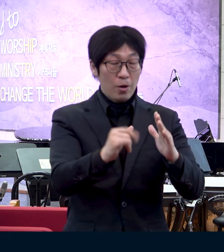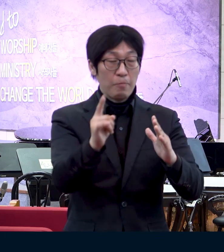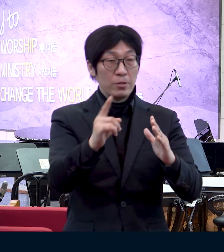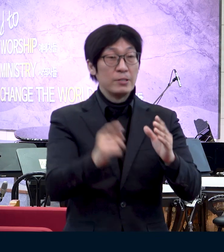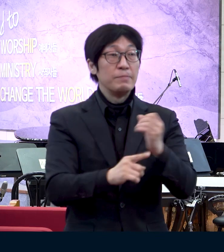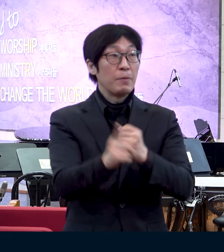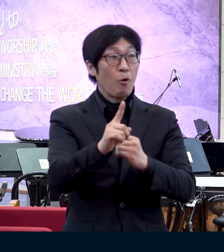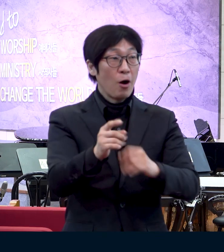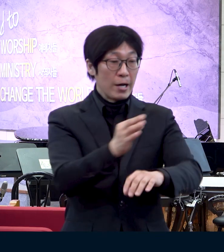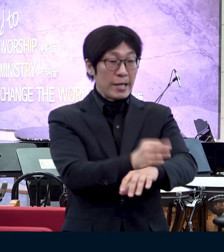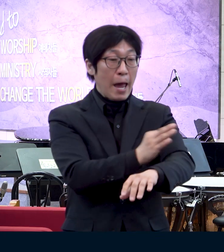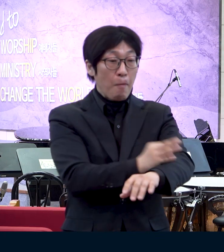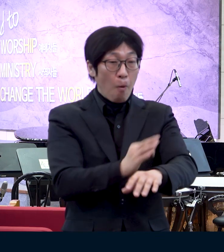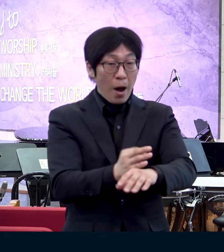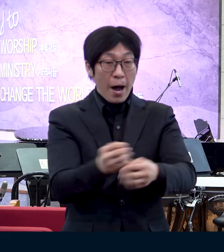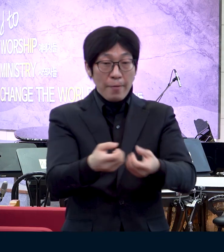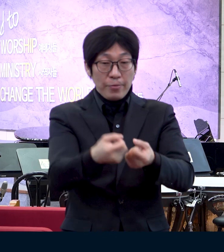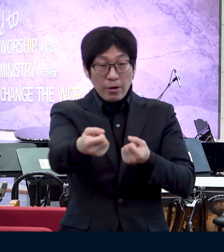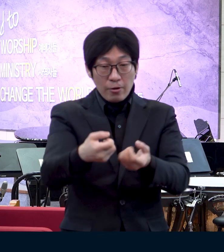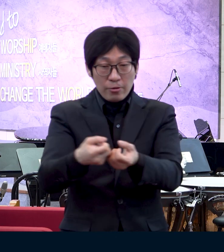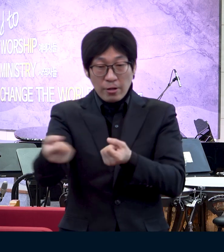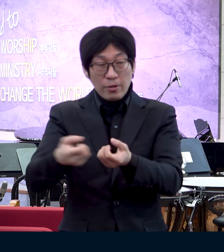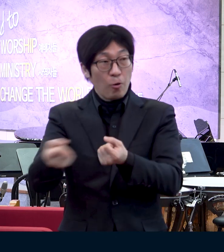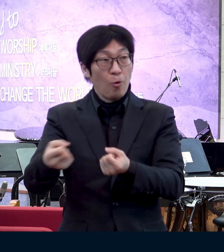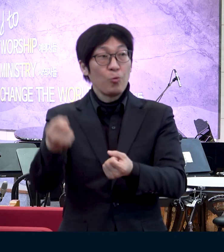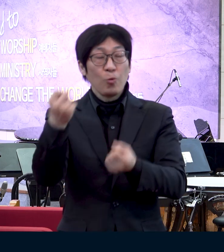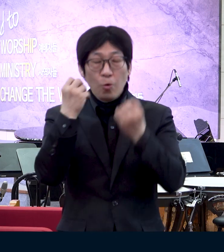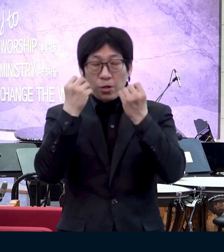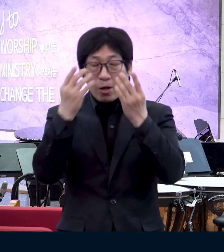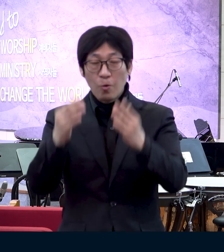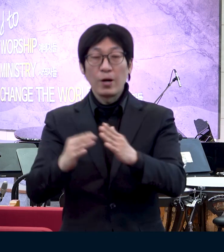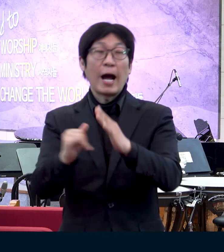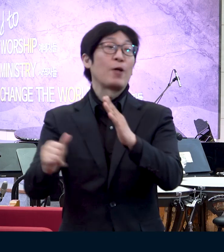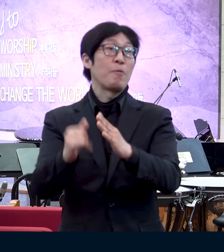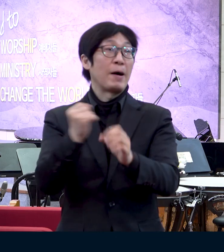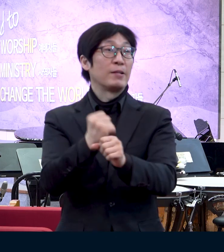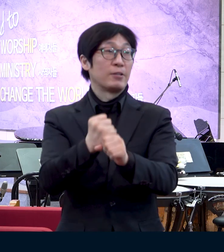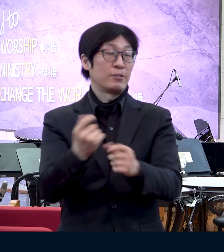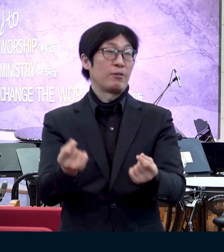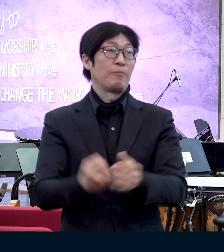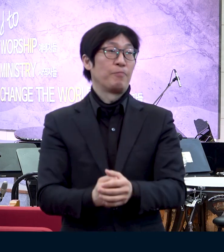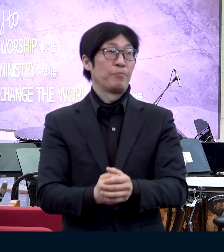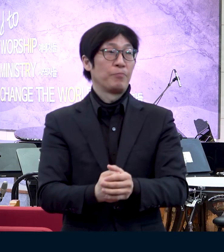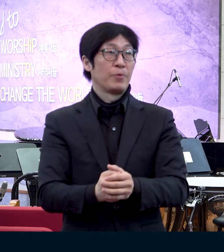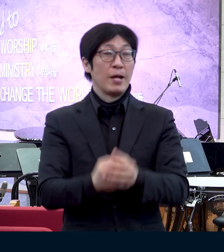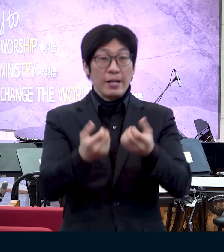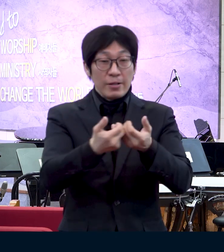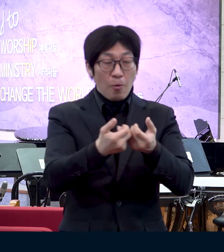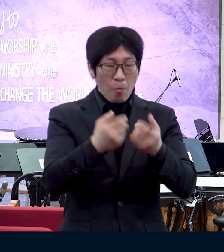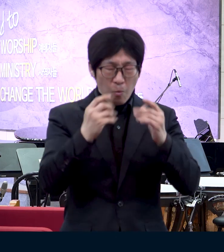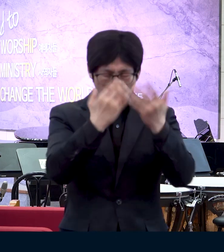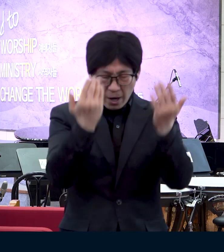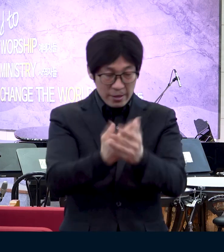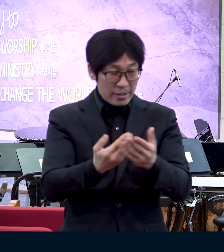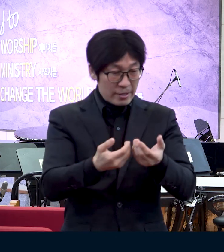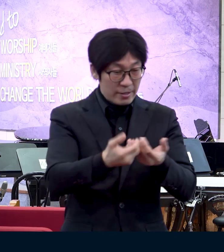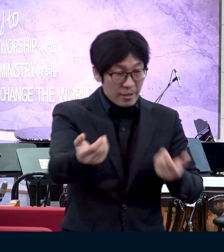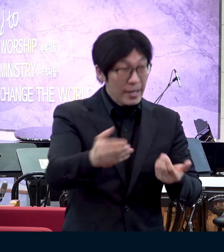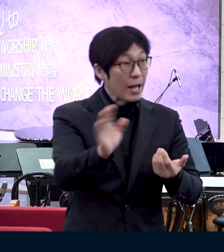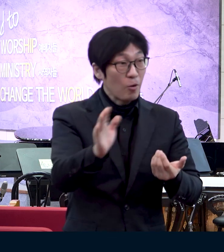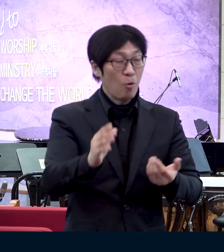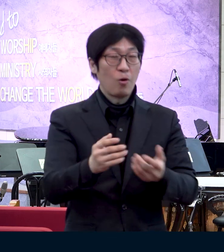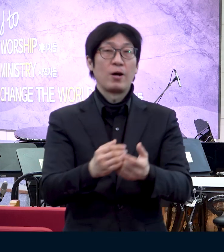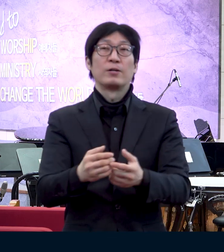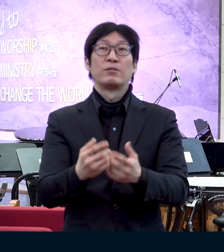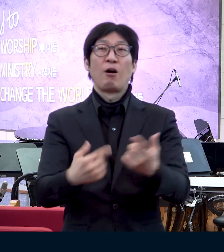비슷한 겁니다. 세포가 분열되면요 그 이전에 있던 세포와 단절되는 게 아니라 함께 더 큰 몸을